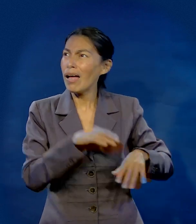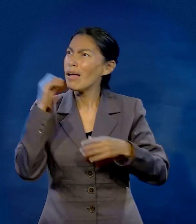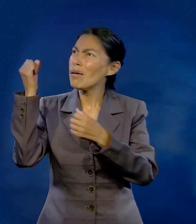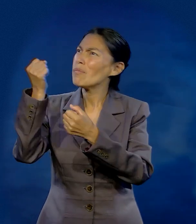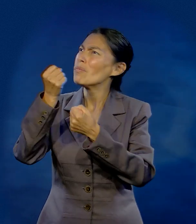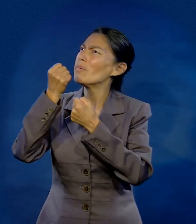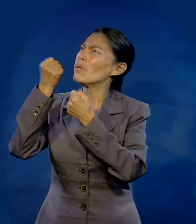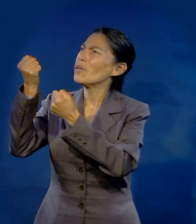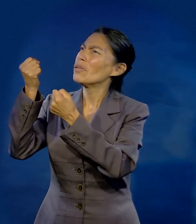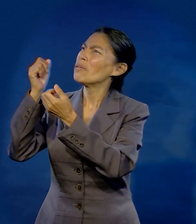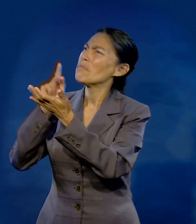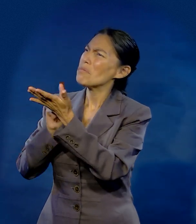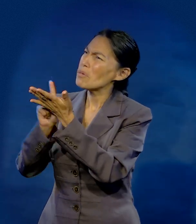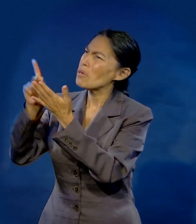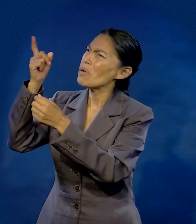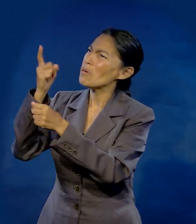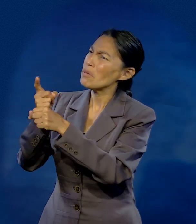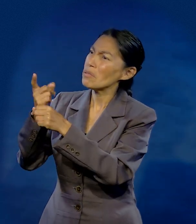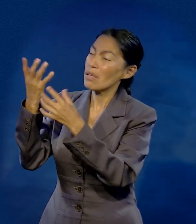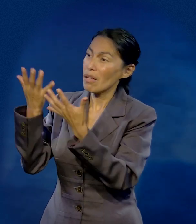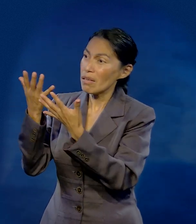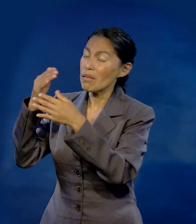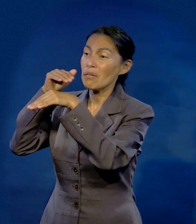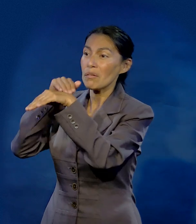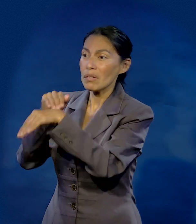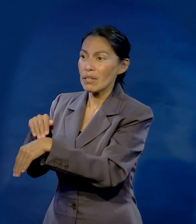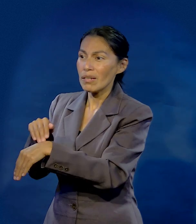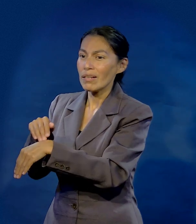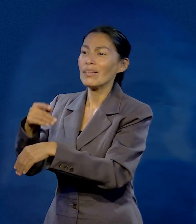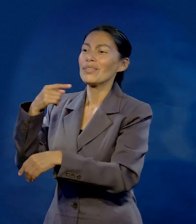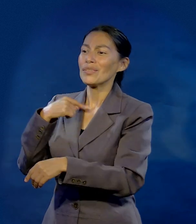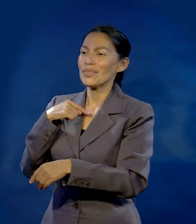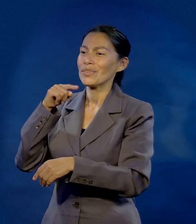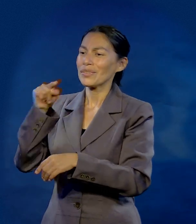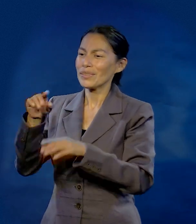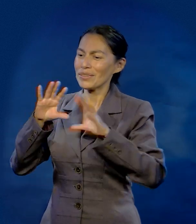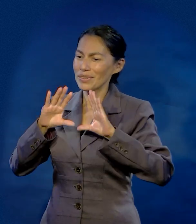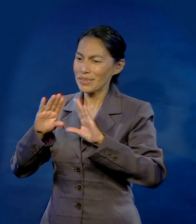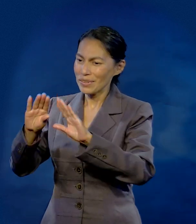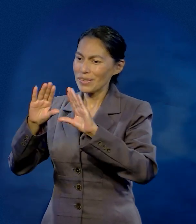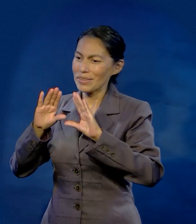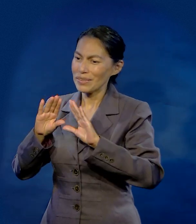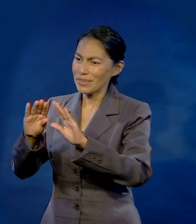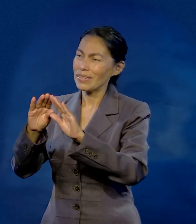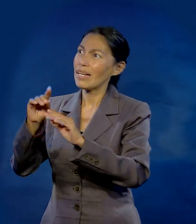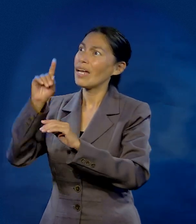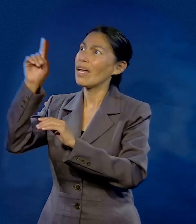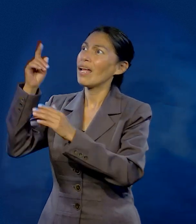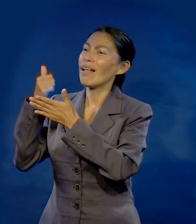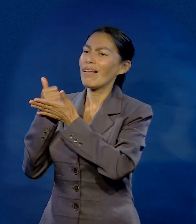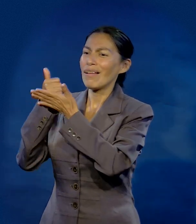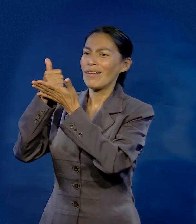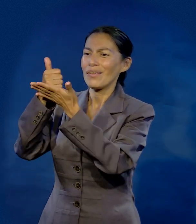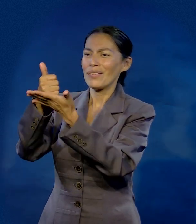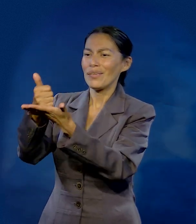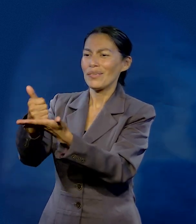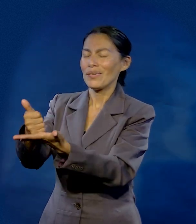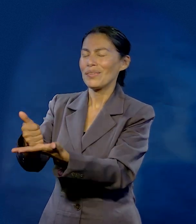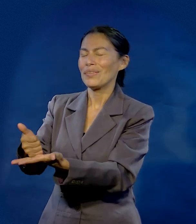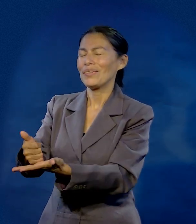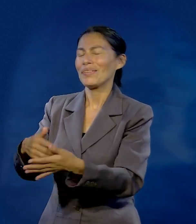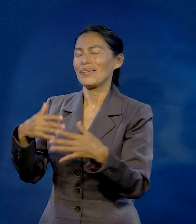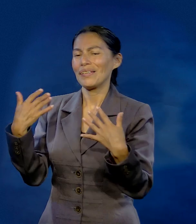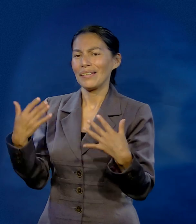para librar tu corazón del mal y darte el poder y hacer